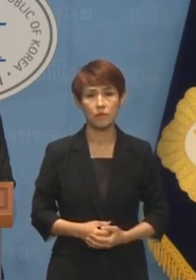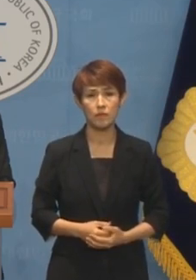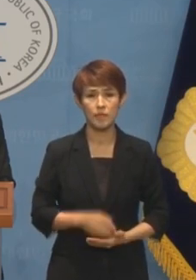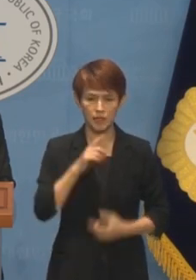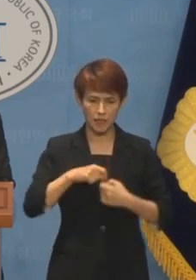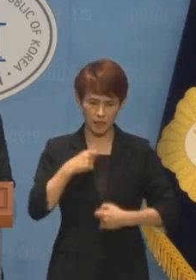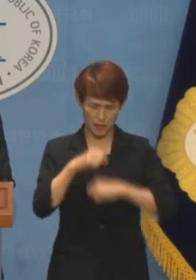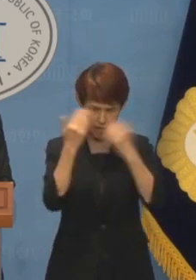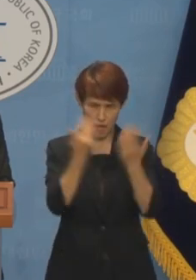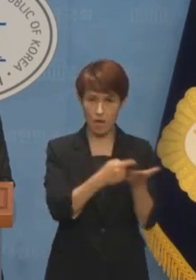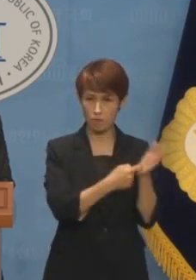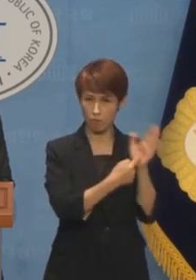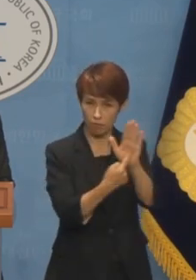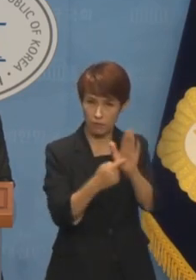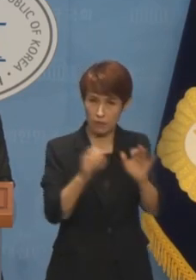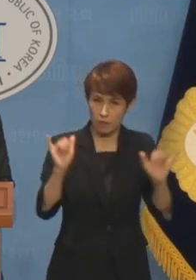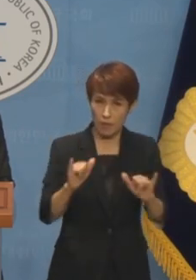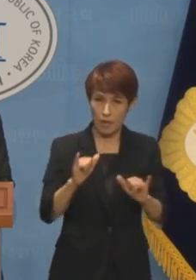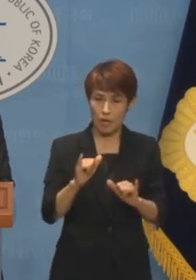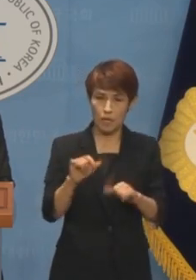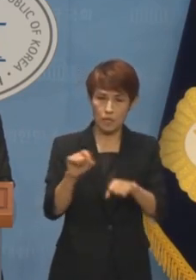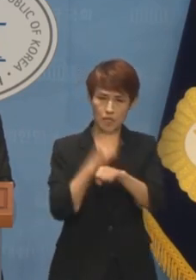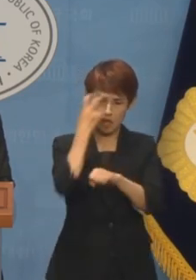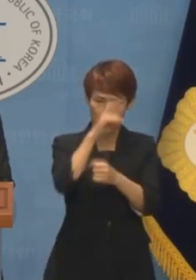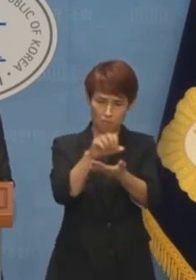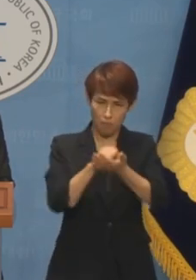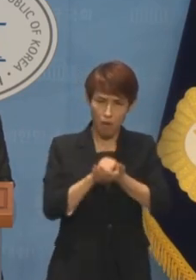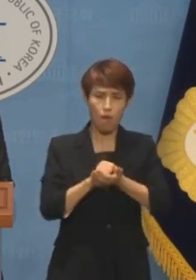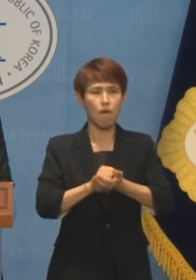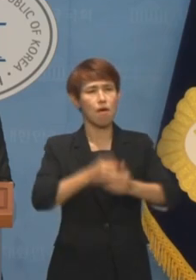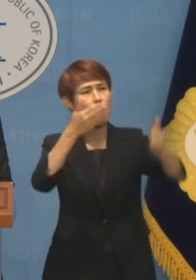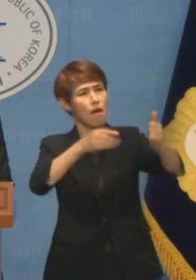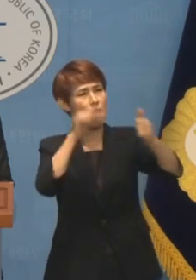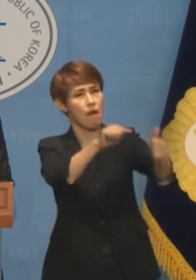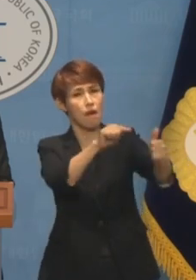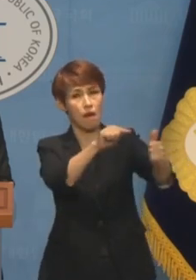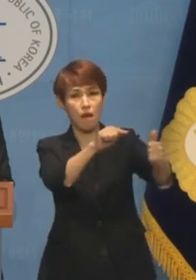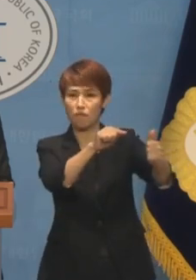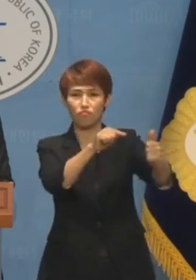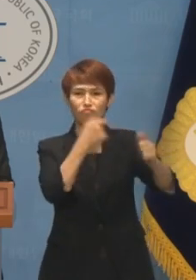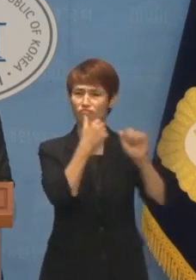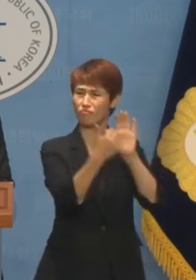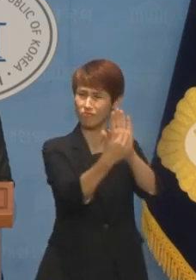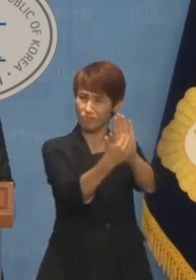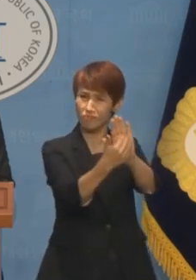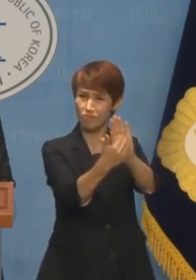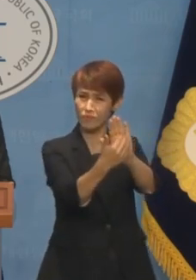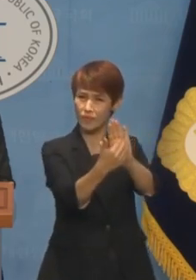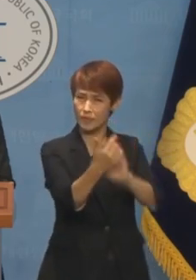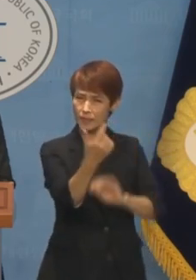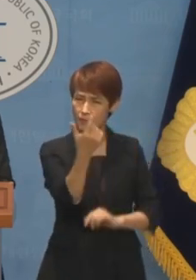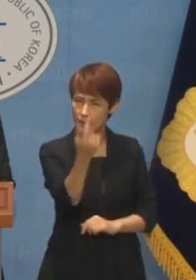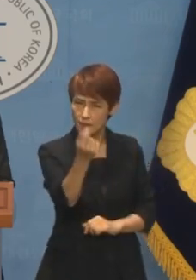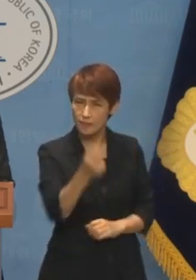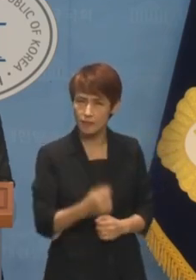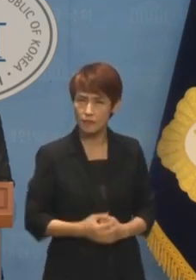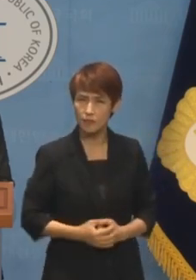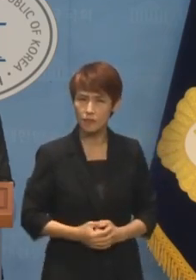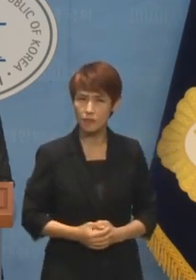진실이 모두 밝혀질 것이 두려워 특검을 수용하라는 국민의 경고마저 거역하려는 것 아닙니까?